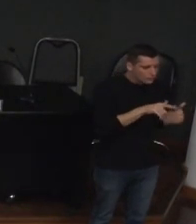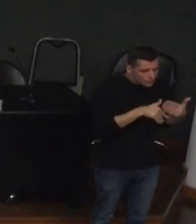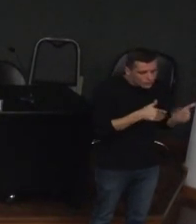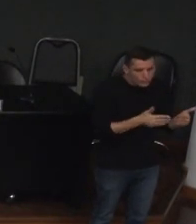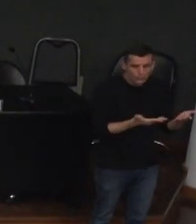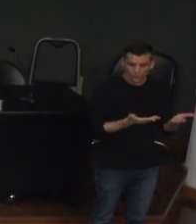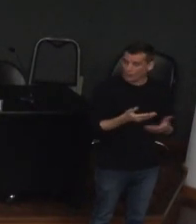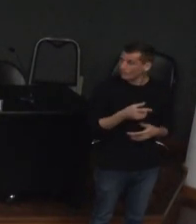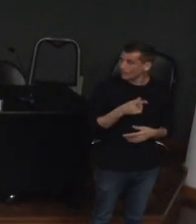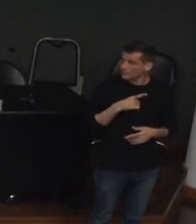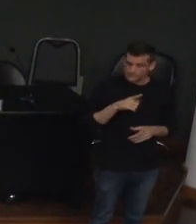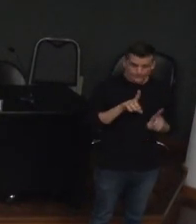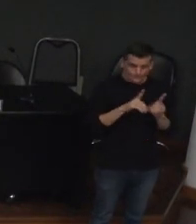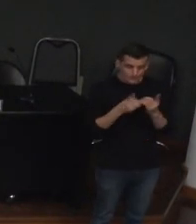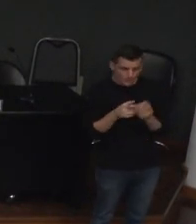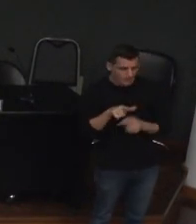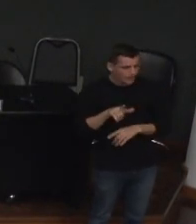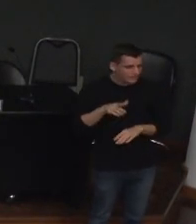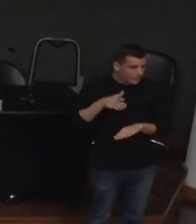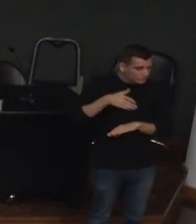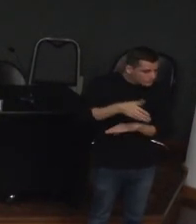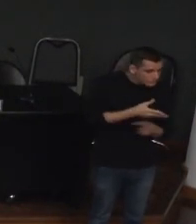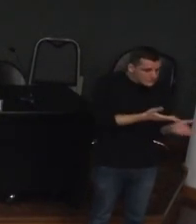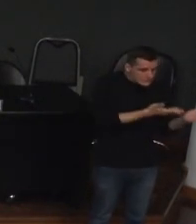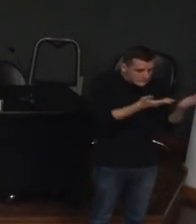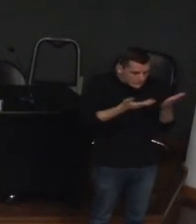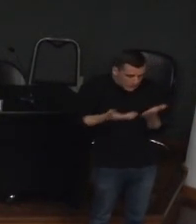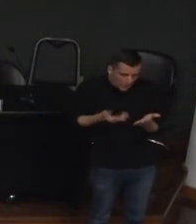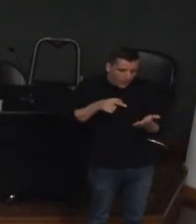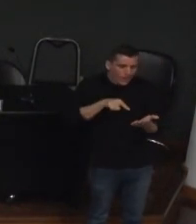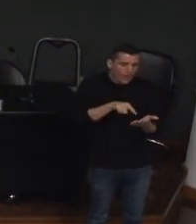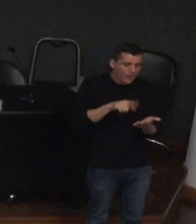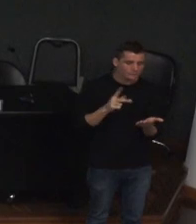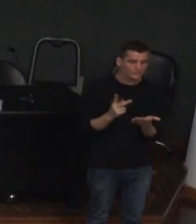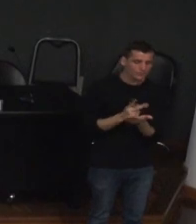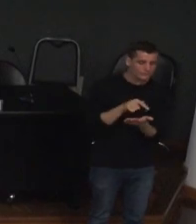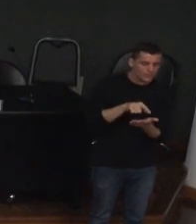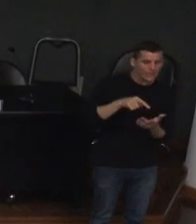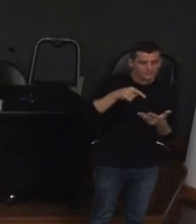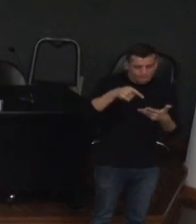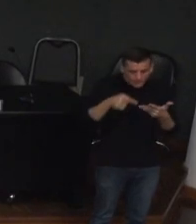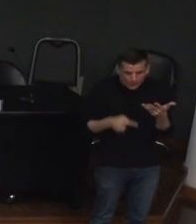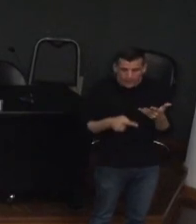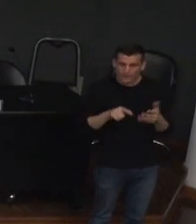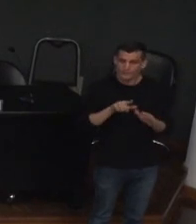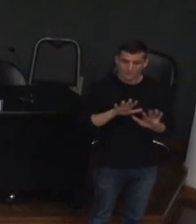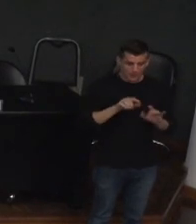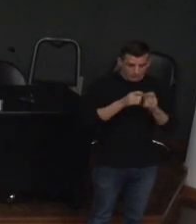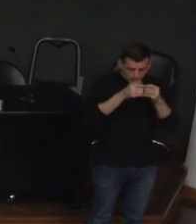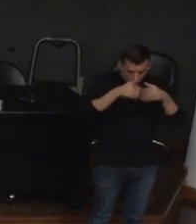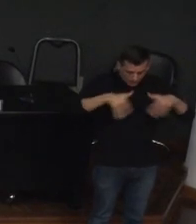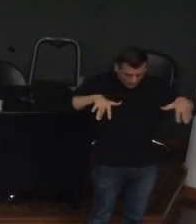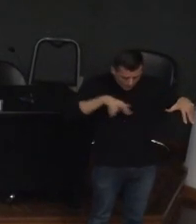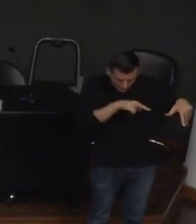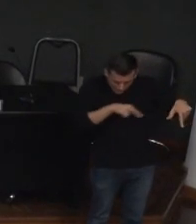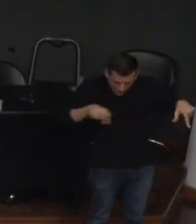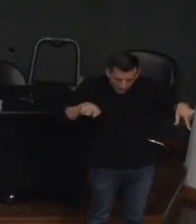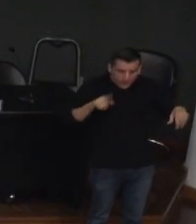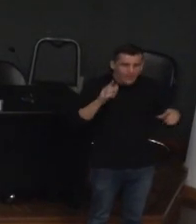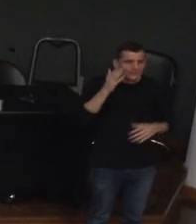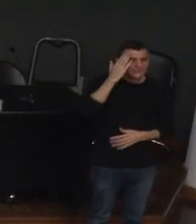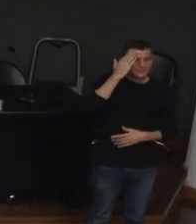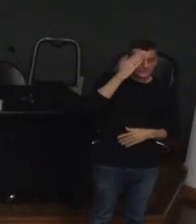departamento aqui, acontece isso, isso, isso, entendeu? Daí ali a gente tira mais um mapeamento, tá? Mas está ótimo, é isso aí. Só para dar